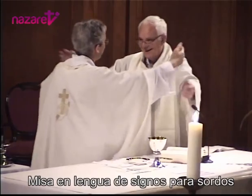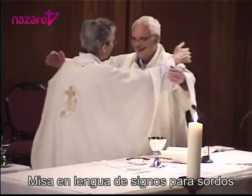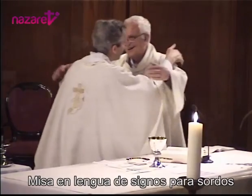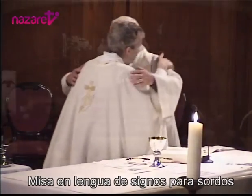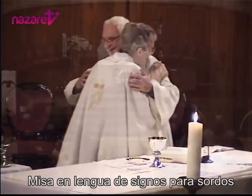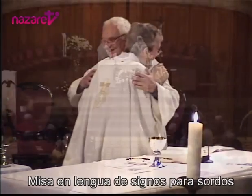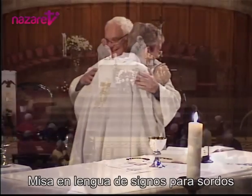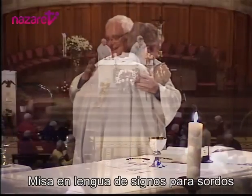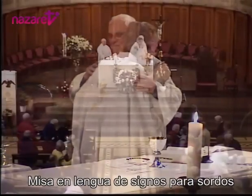Cristo. Y con tu espíritu.